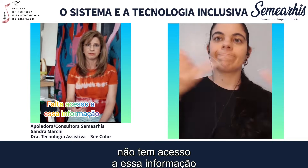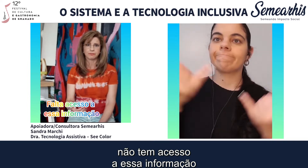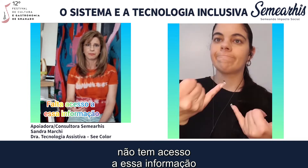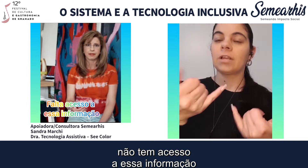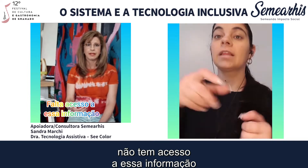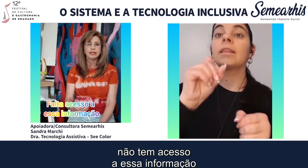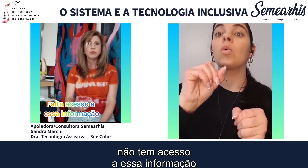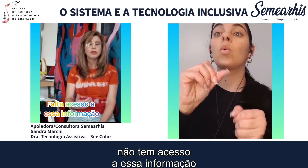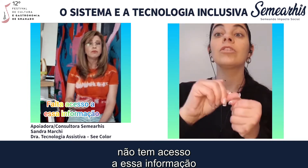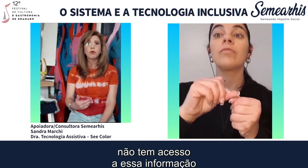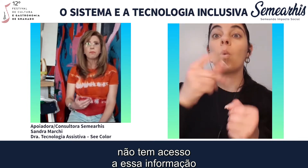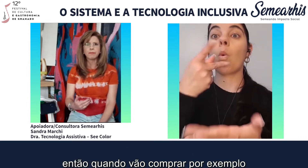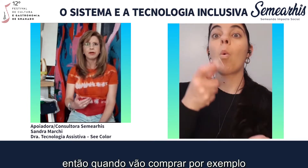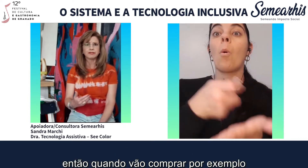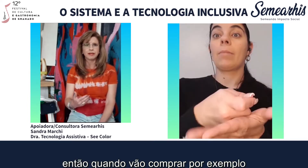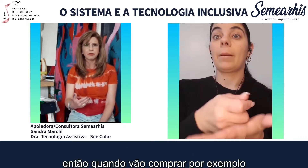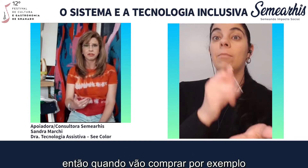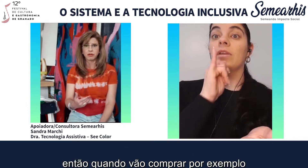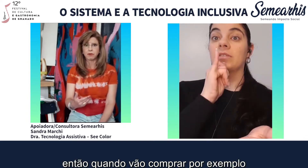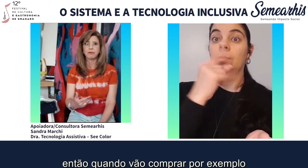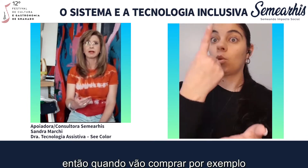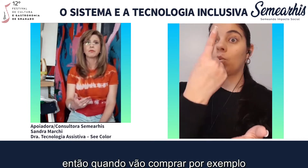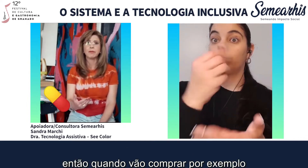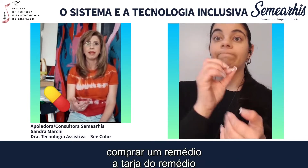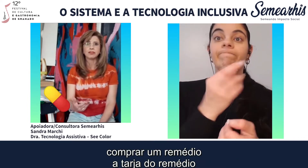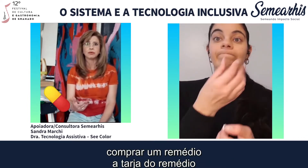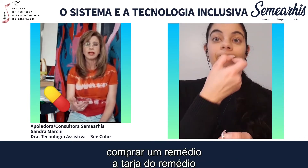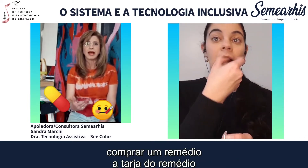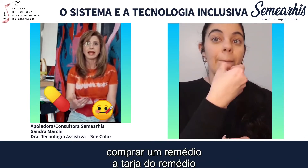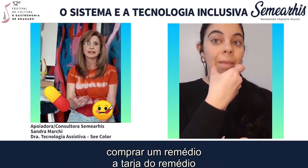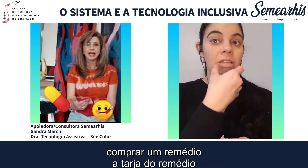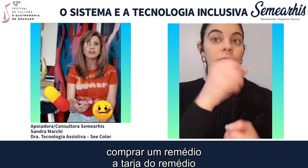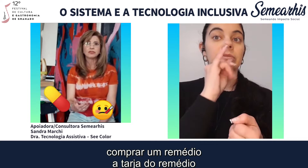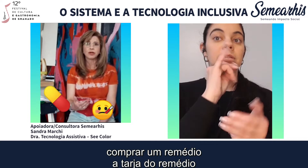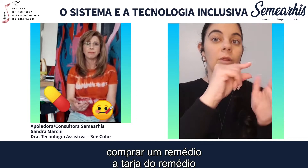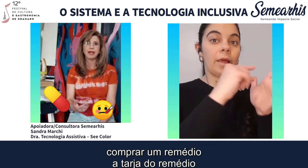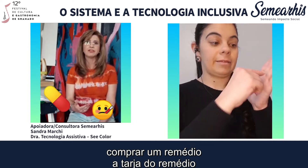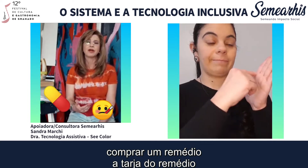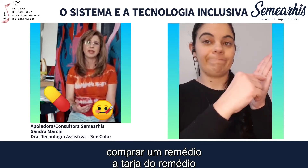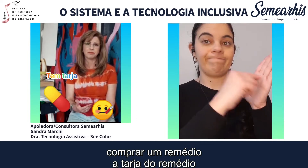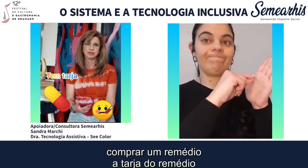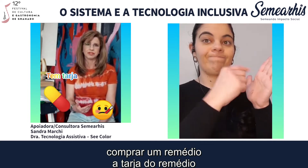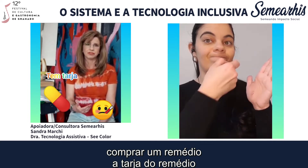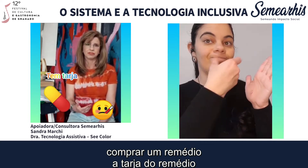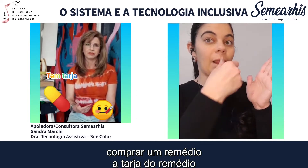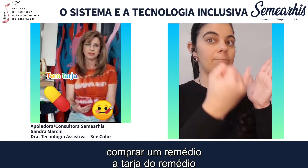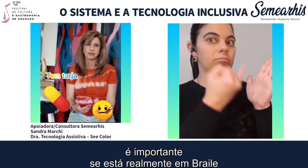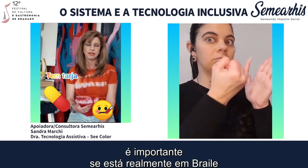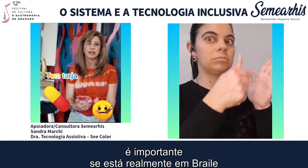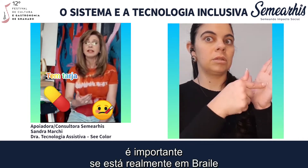informação. Então, quando vão comprar, por exemplo, a gente vai comprar um remédio, a tarja do remédio é